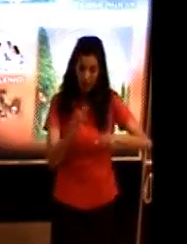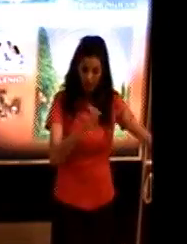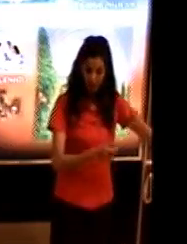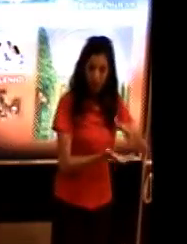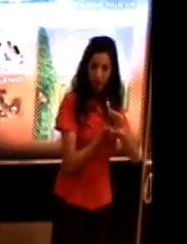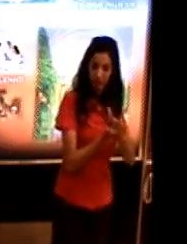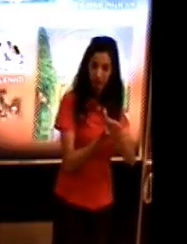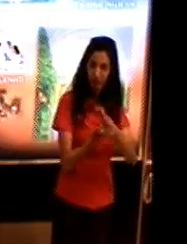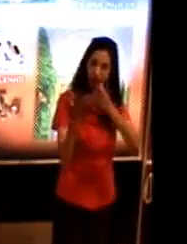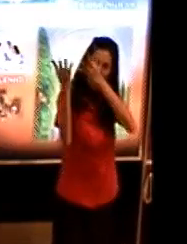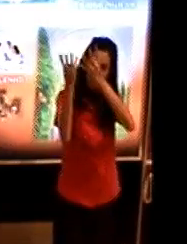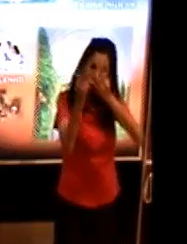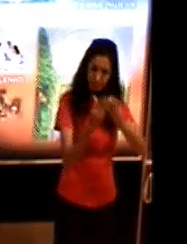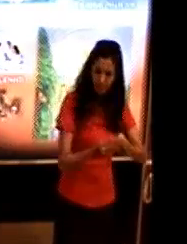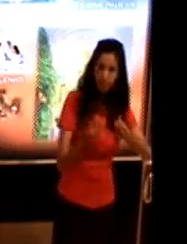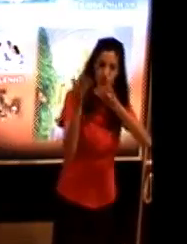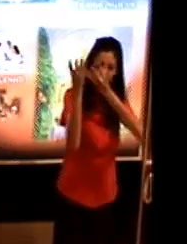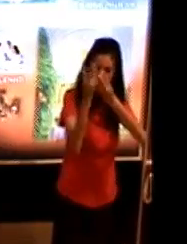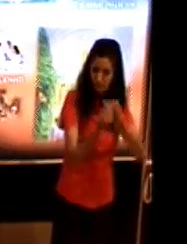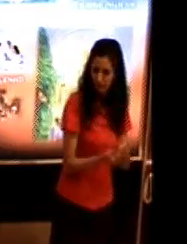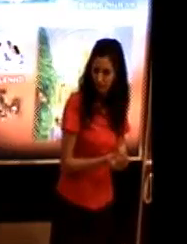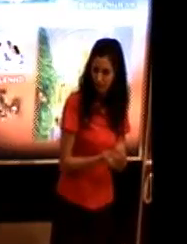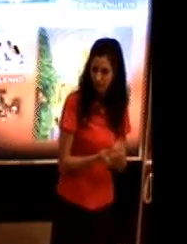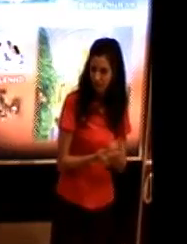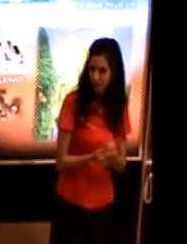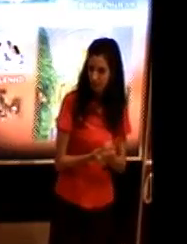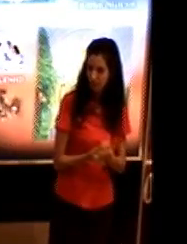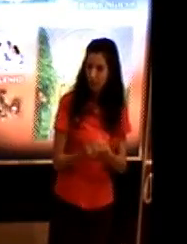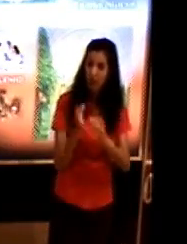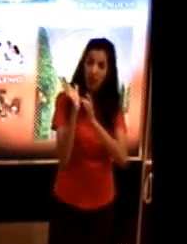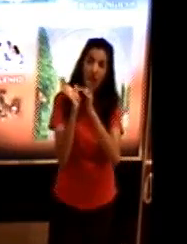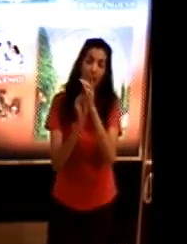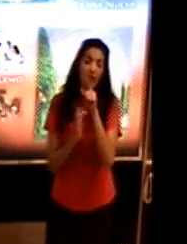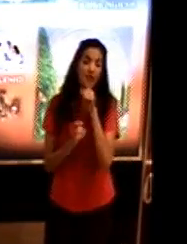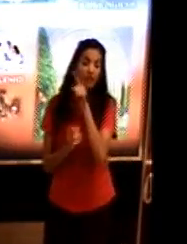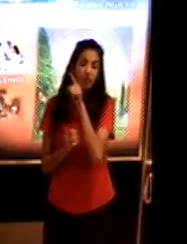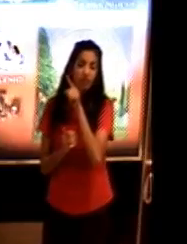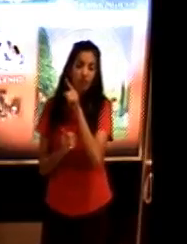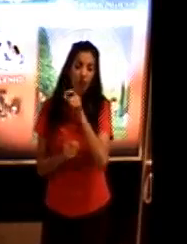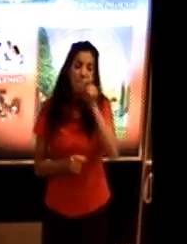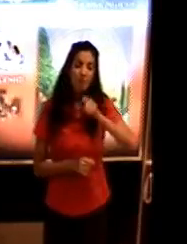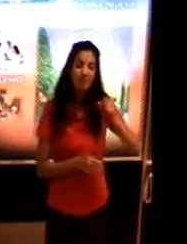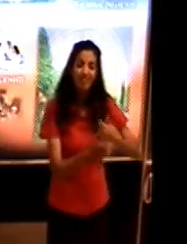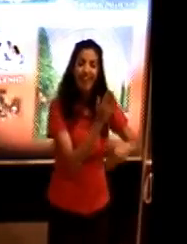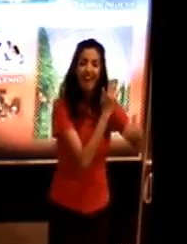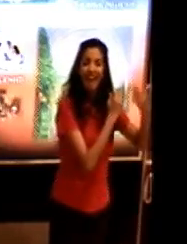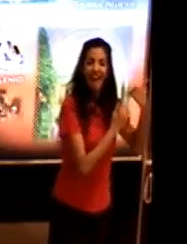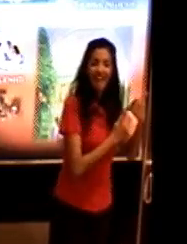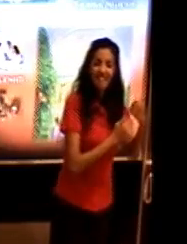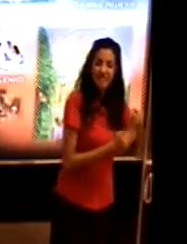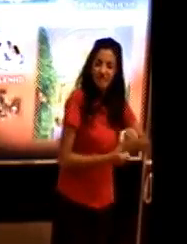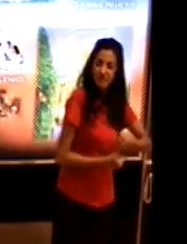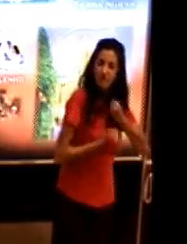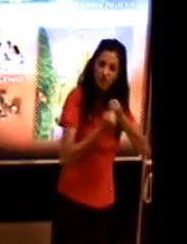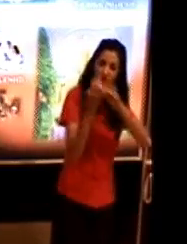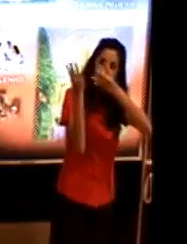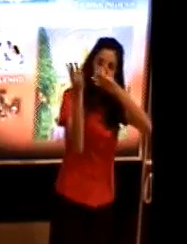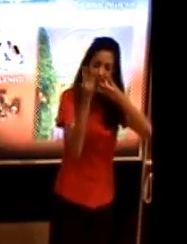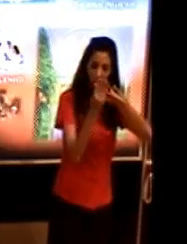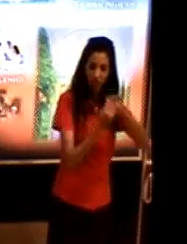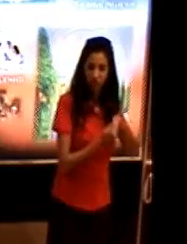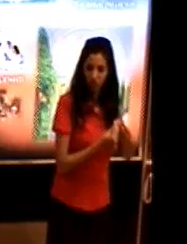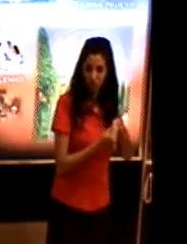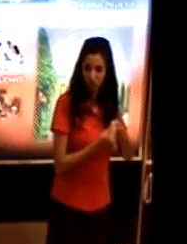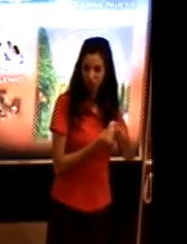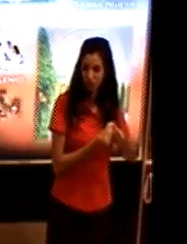ser leales al Rey del Universo. En Cristo encontraron su fuerza los patriarcas, en Cristo encontraron su